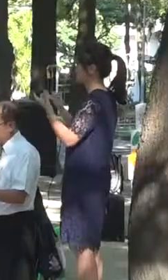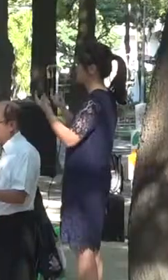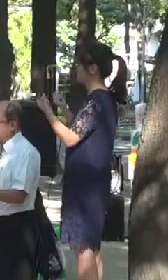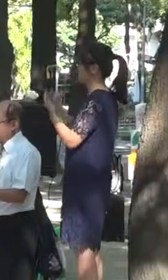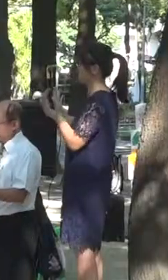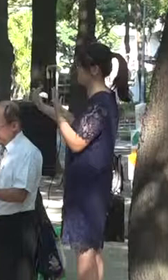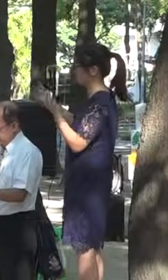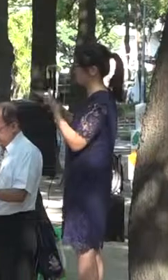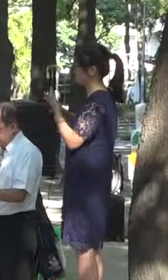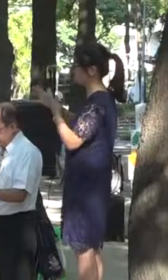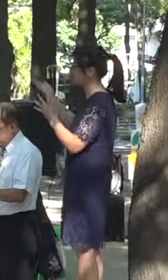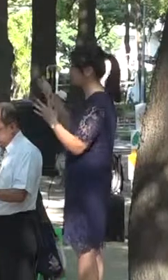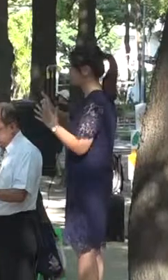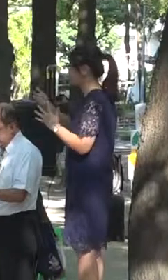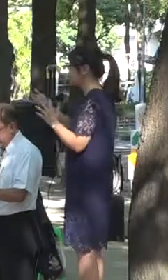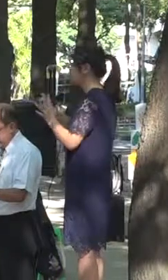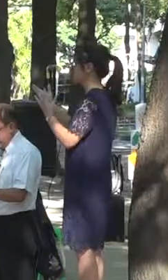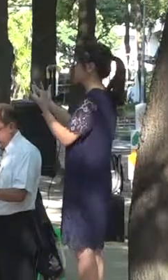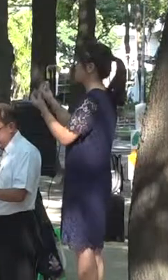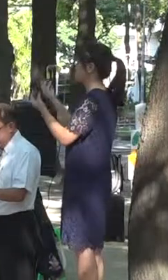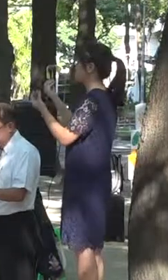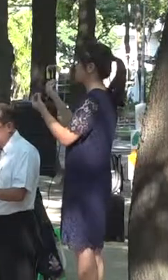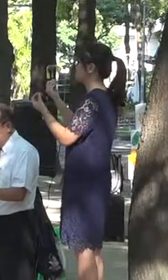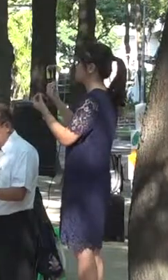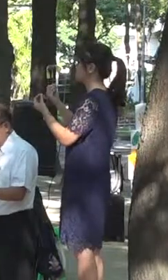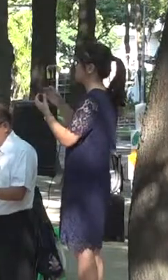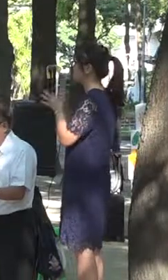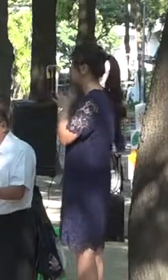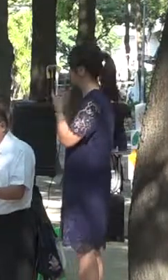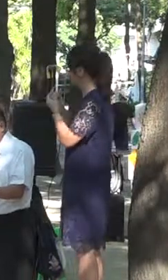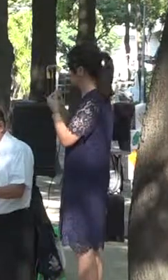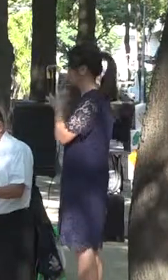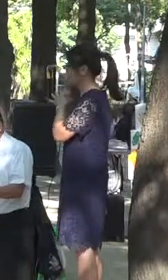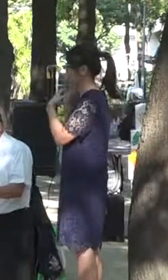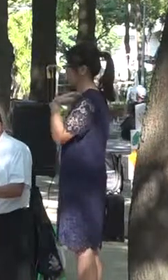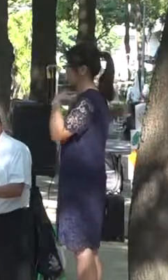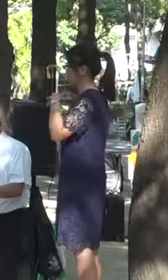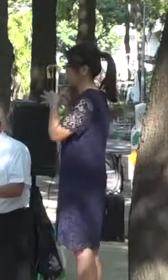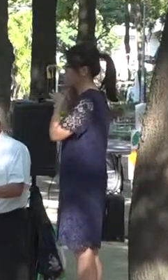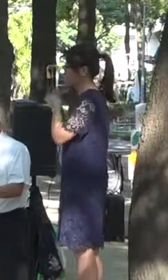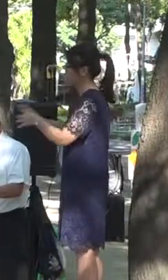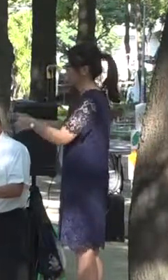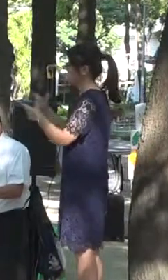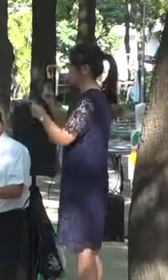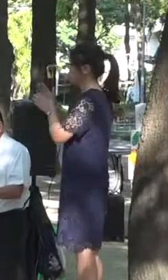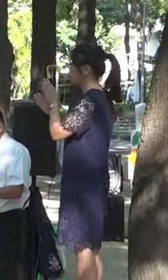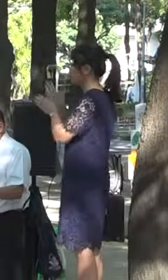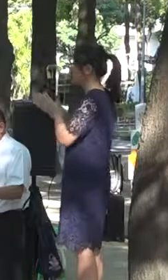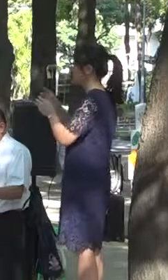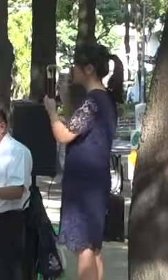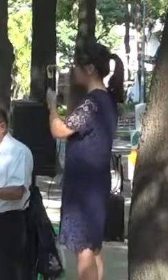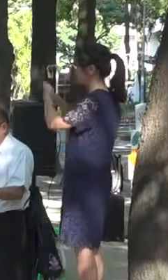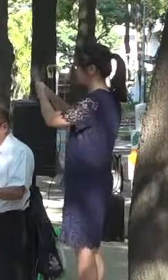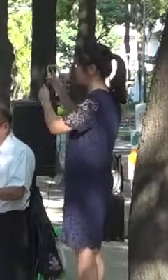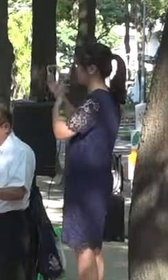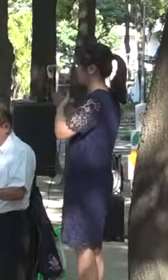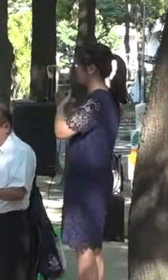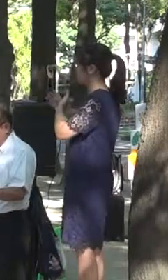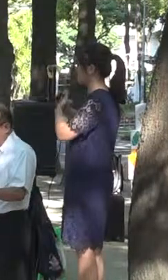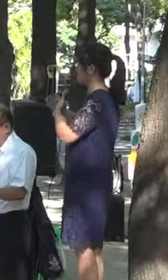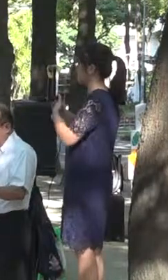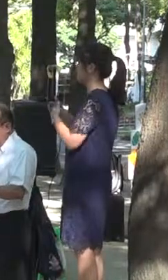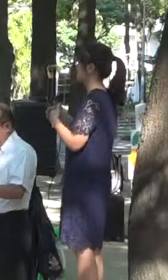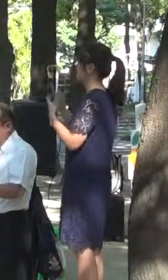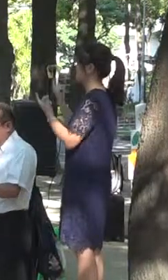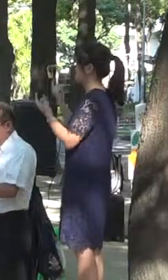停，或是停止阮的敬拜。伫未来的岁月中，求主帮助，阮犹原要安